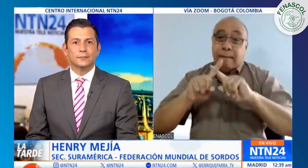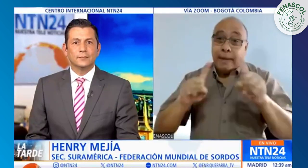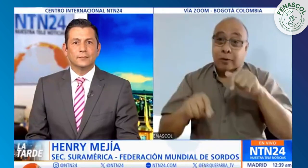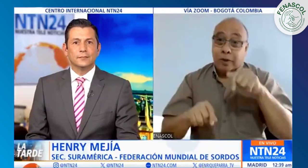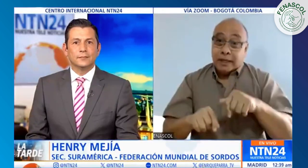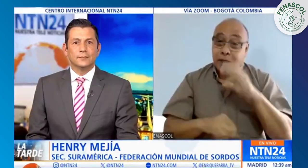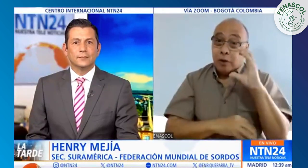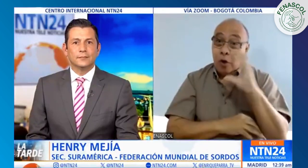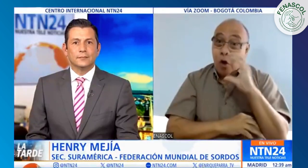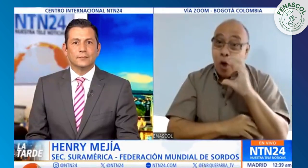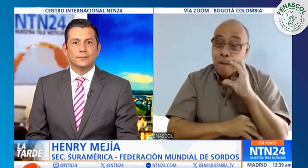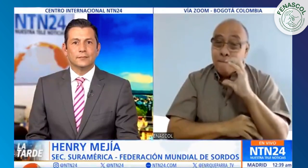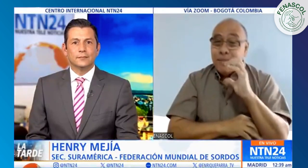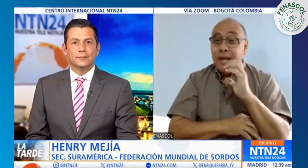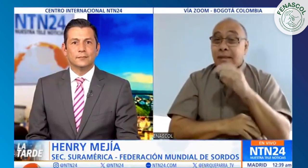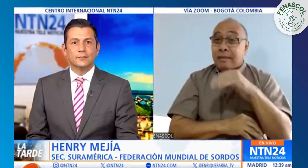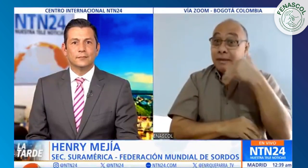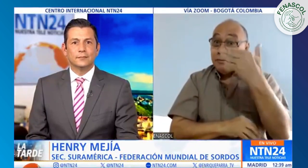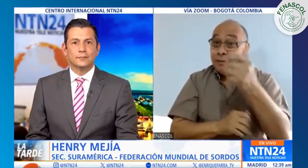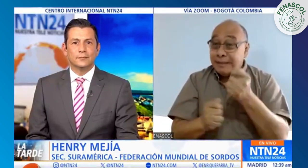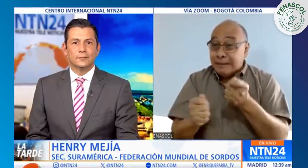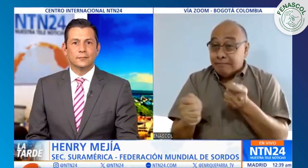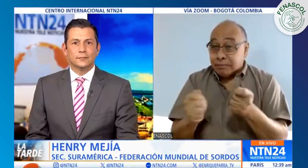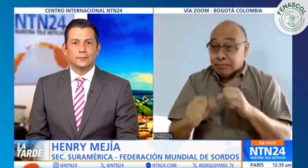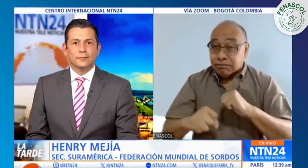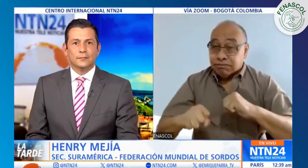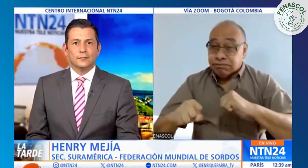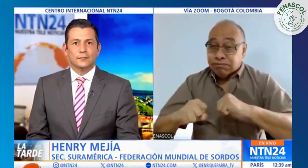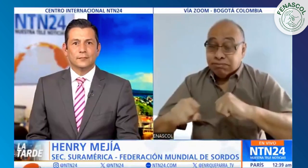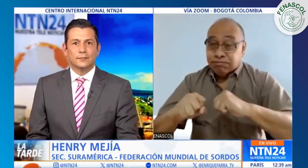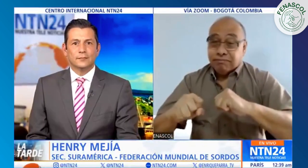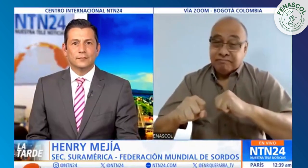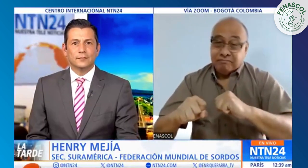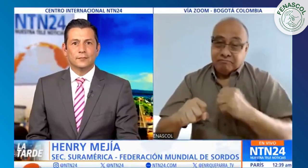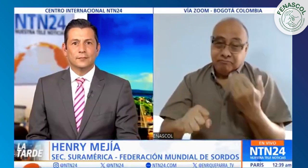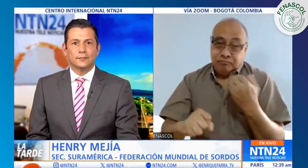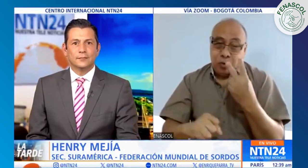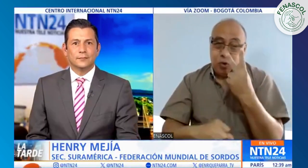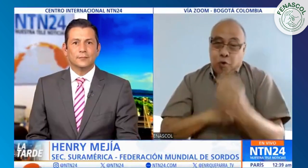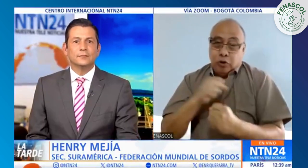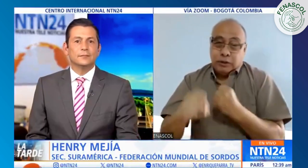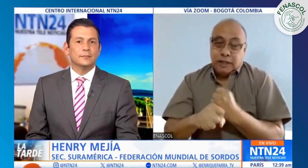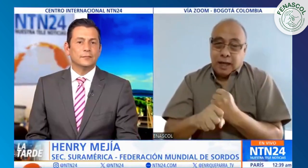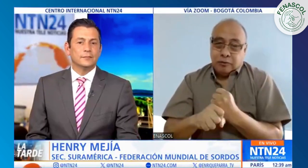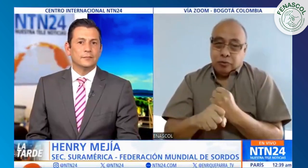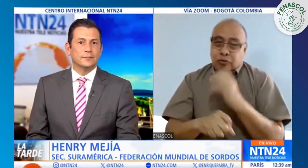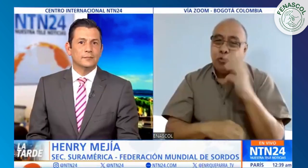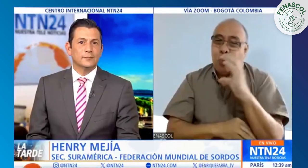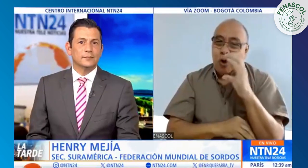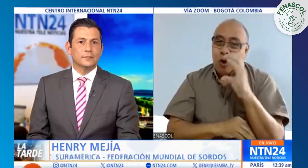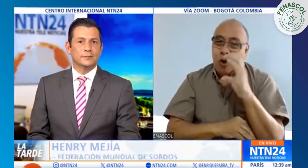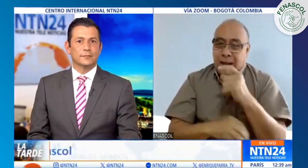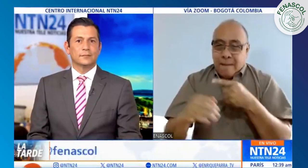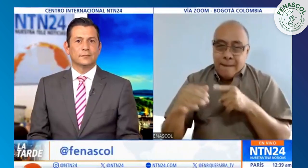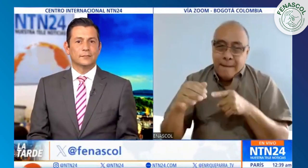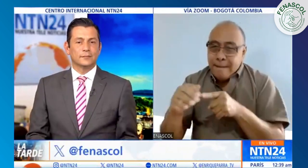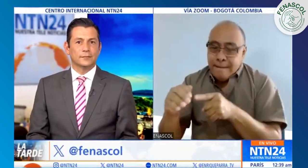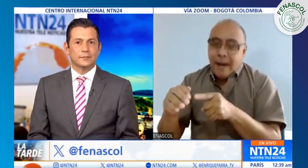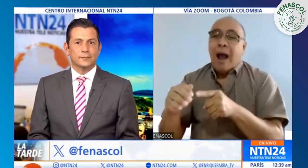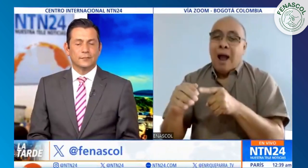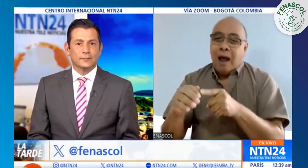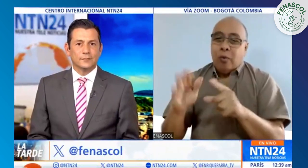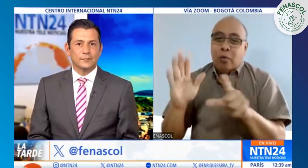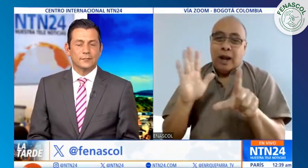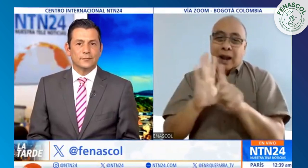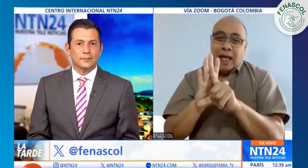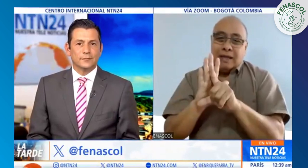la ha promulgado o la ha sobre todo motivado la ONU, pero nosotros desde hace 2 años